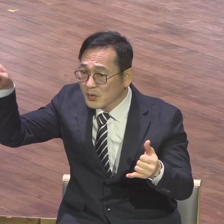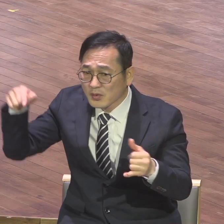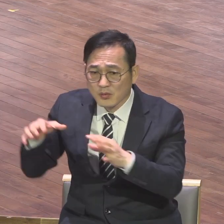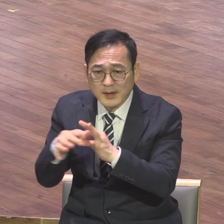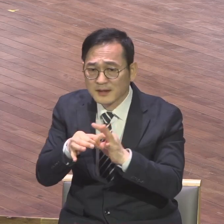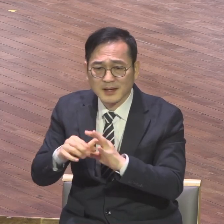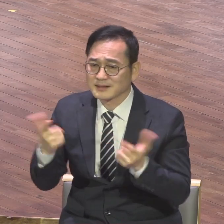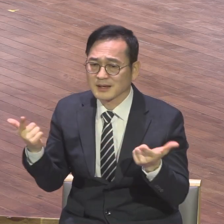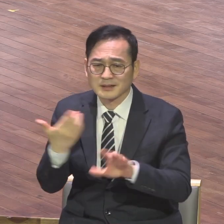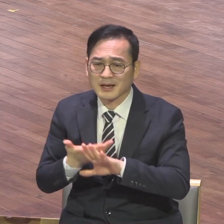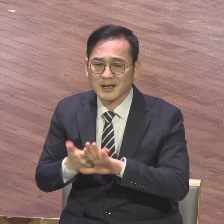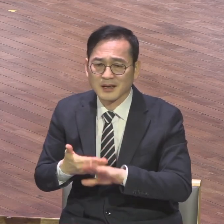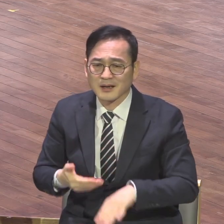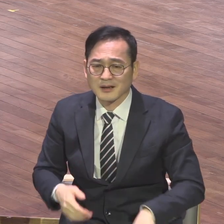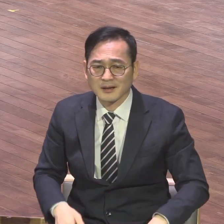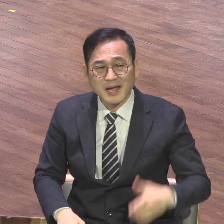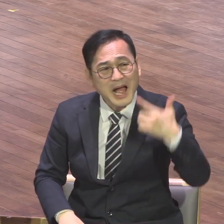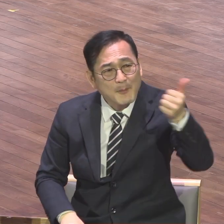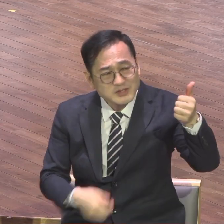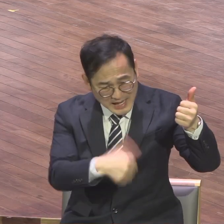개념이 아니라니까요. 여기서